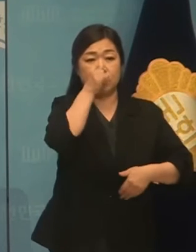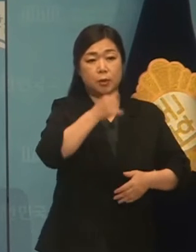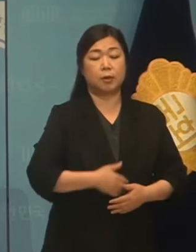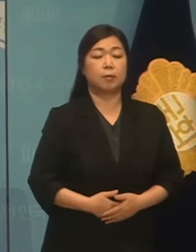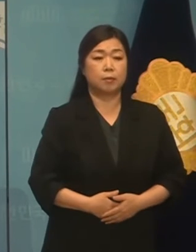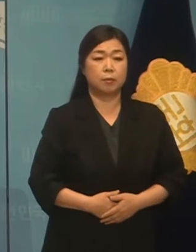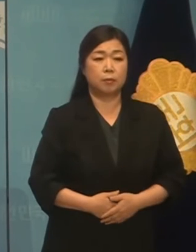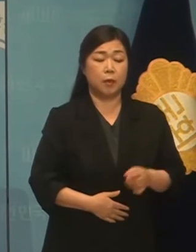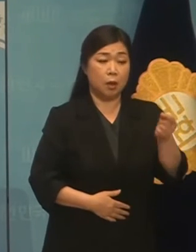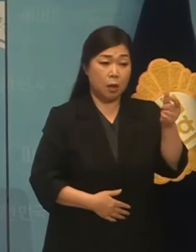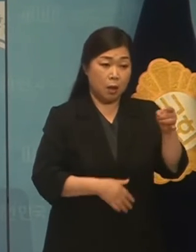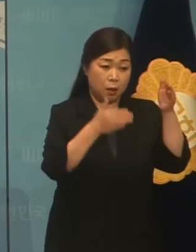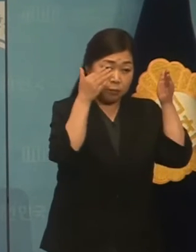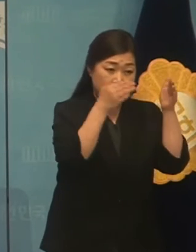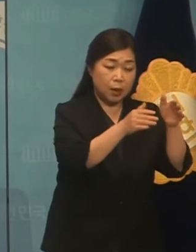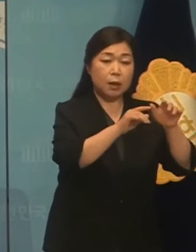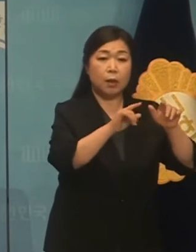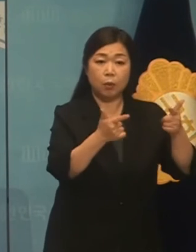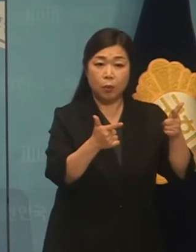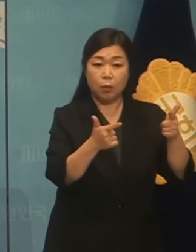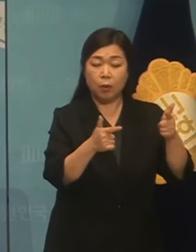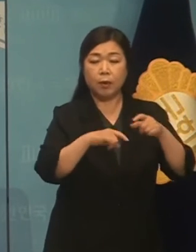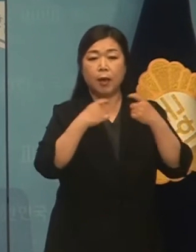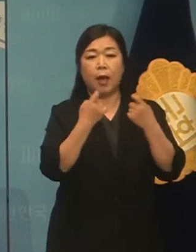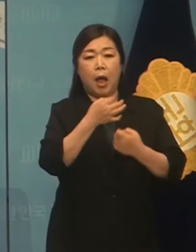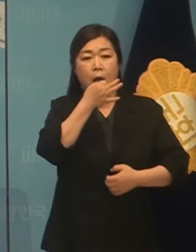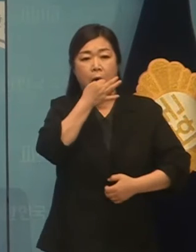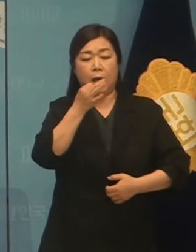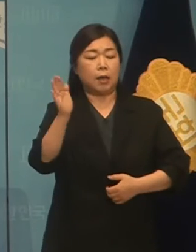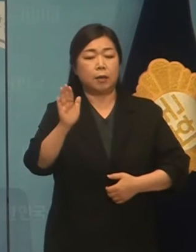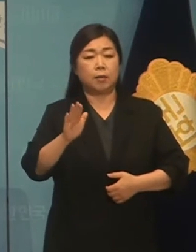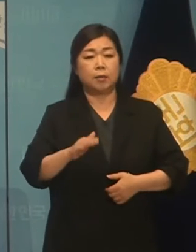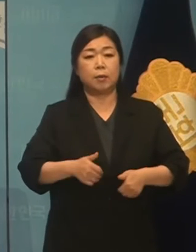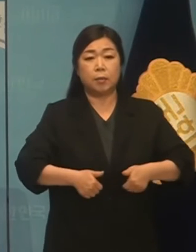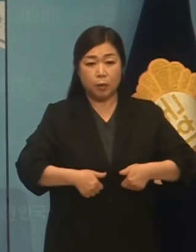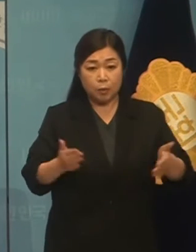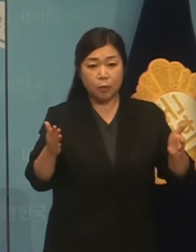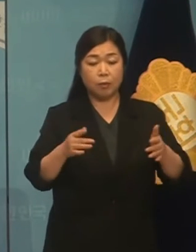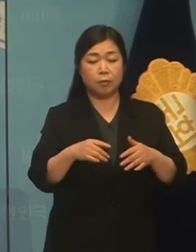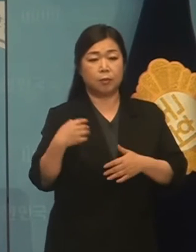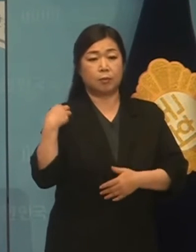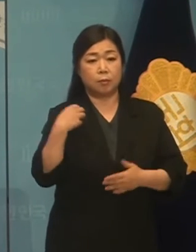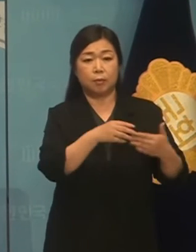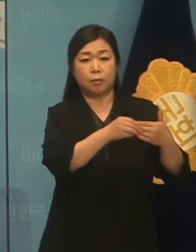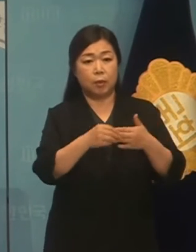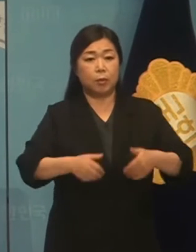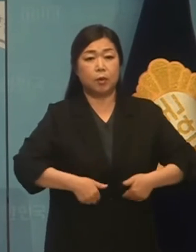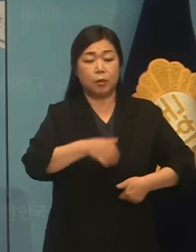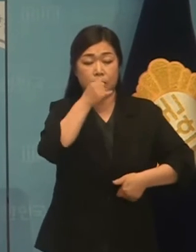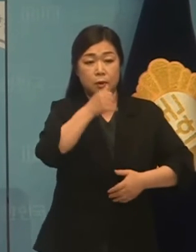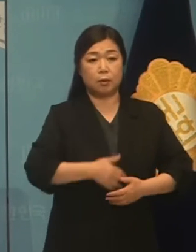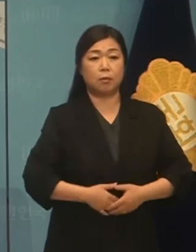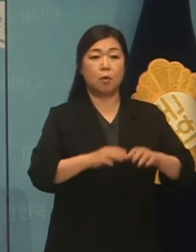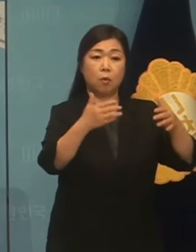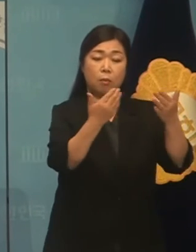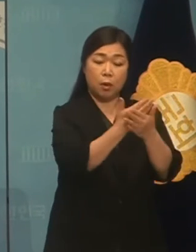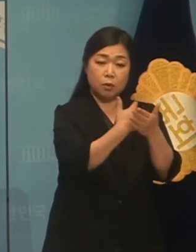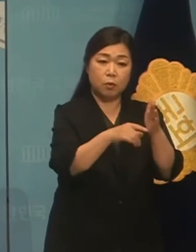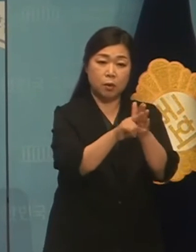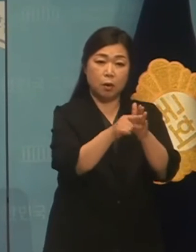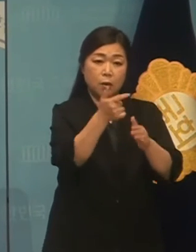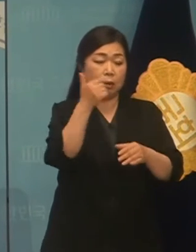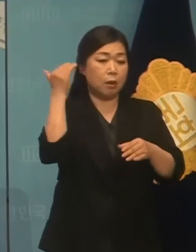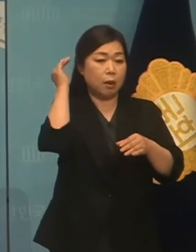소화에 함몰되지 않고 사리에 매이지 않는 리더십, 국가발전의 큰 목표와 대선 필승의 큰